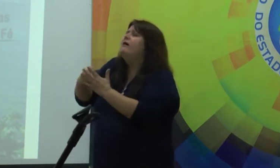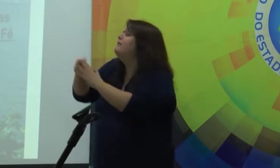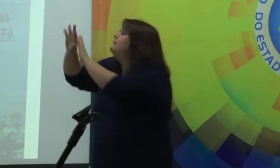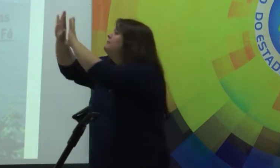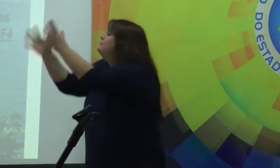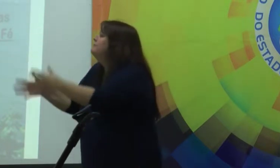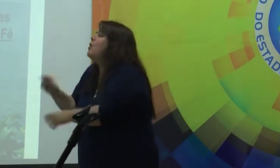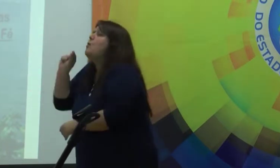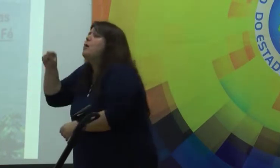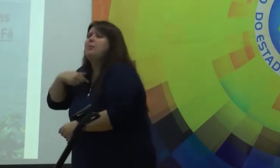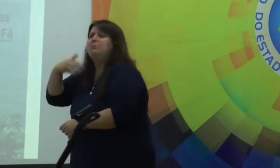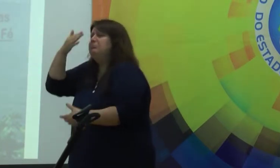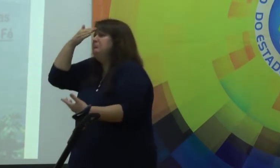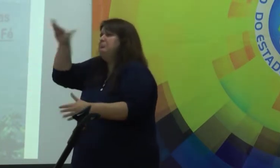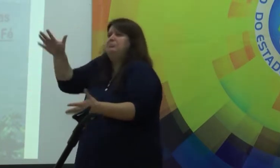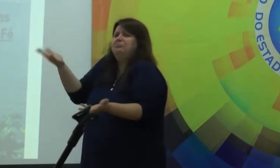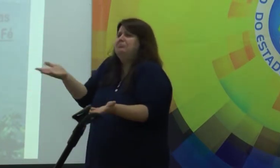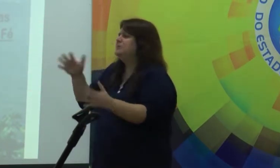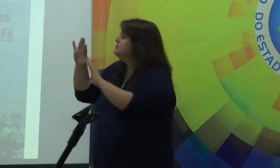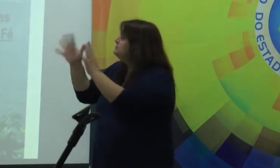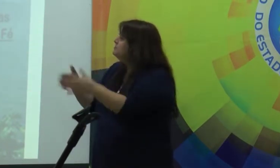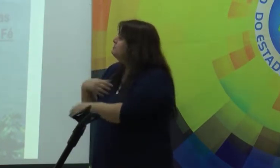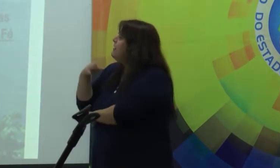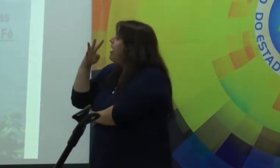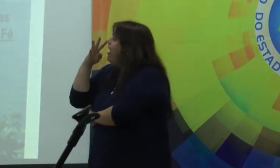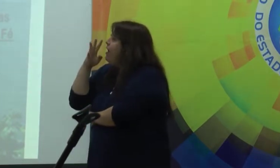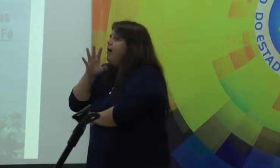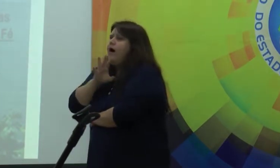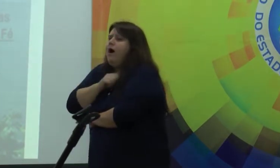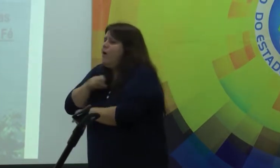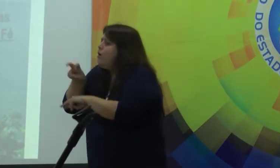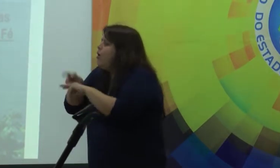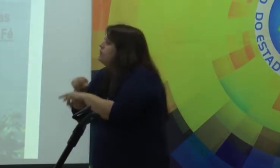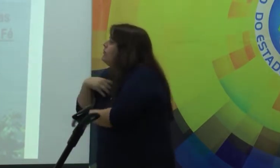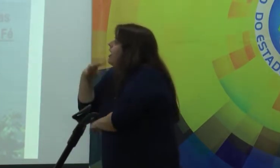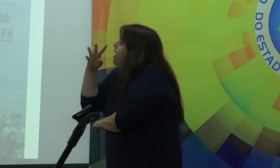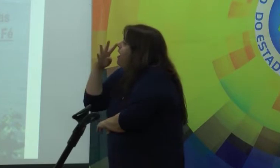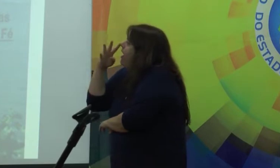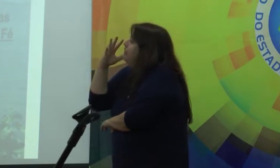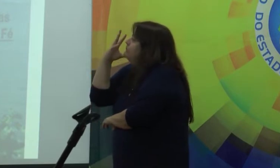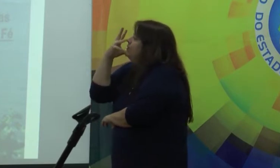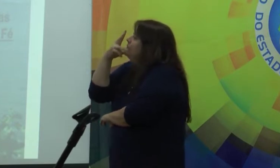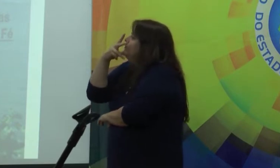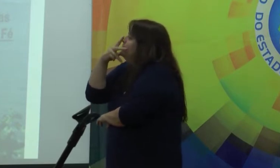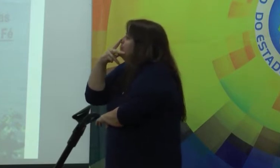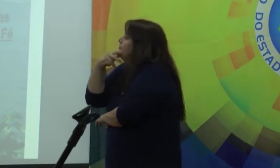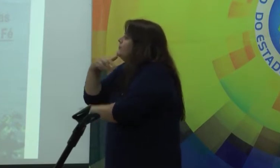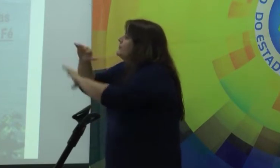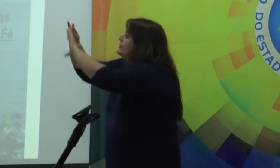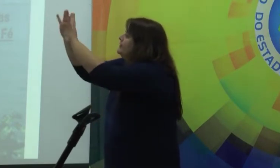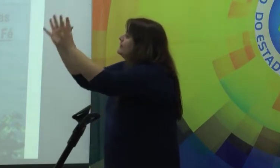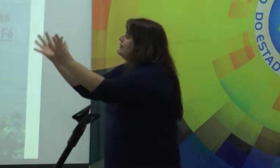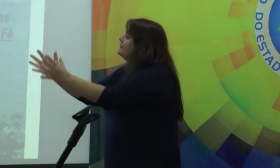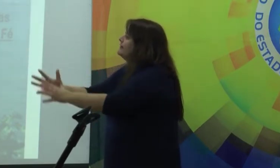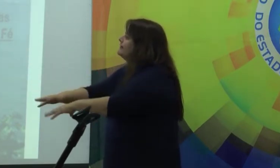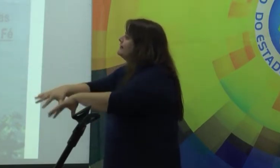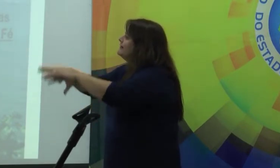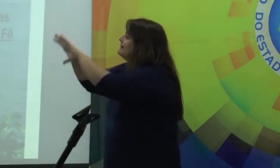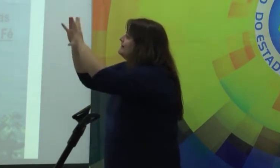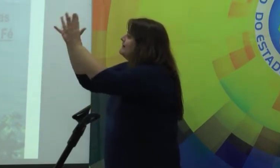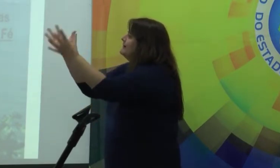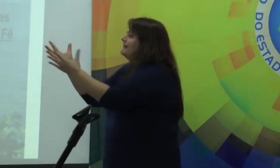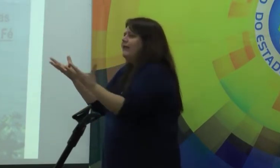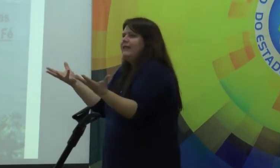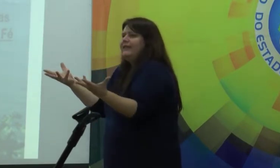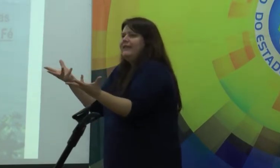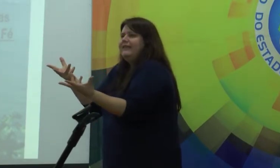E eu ia com a minha avó e não sabia o que era aquele tipo de situação. Eu ficava admirada